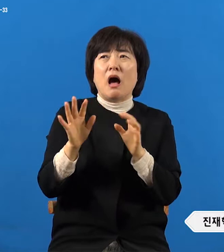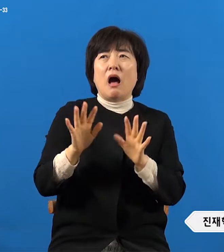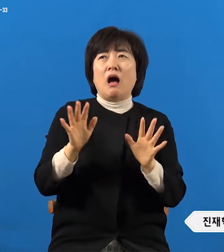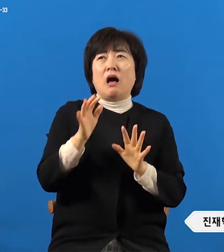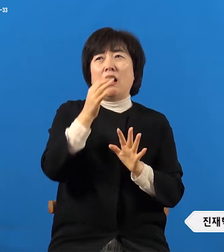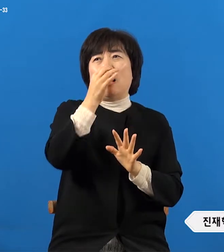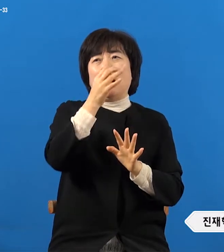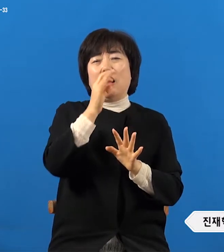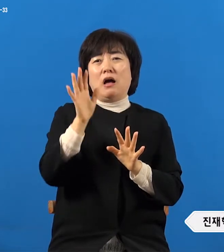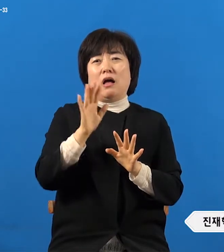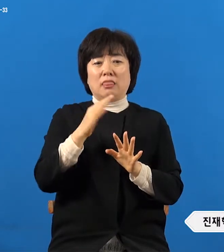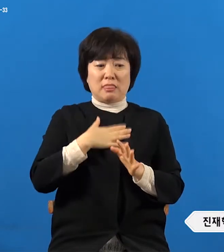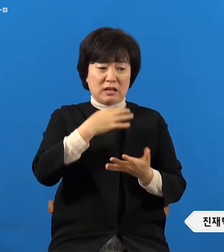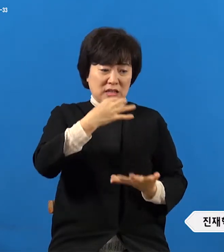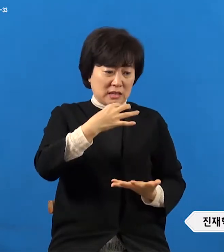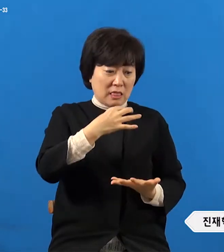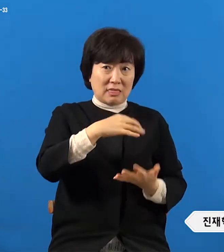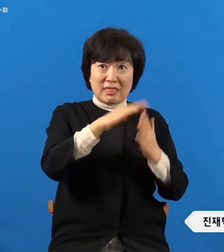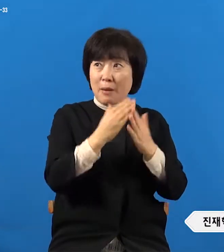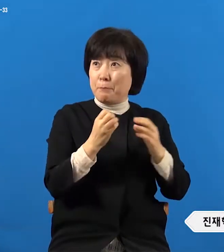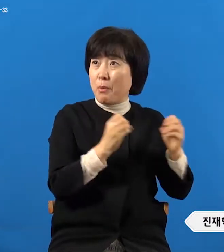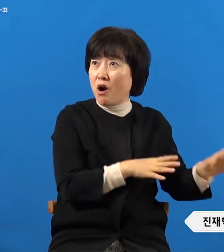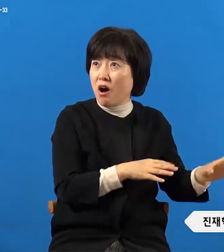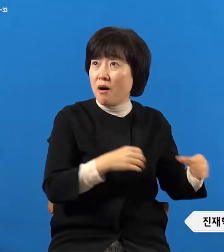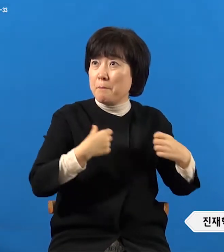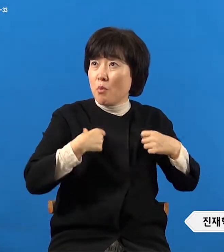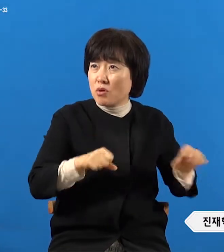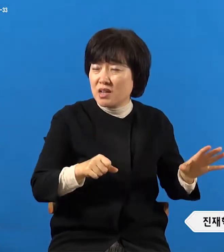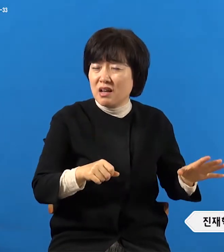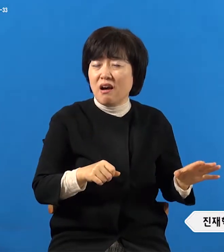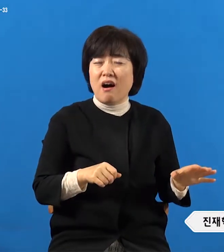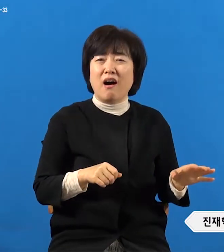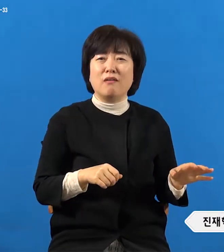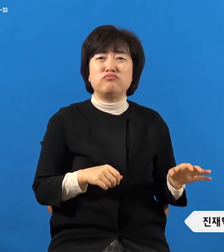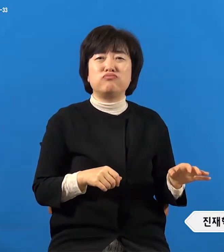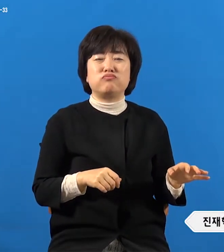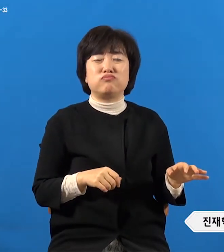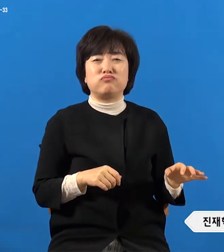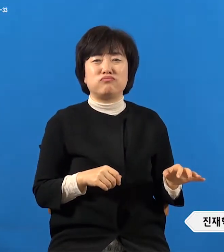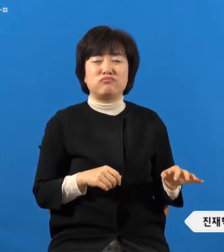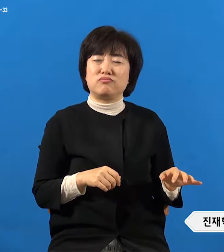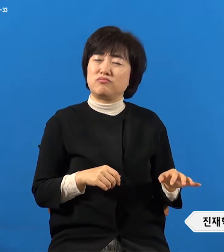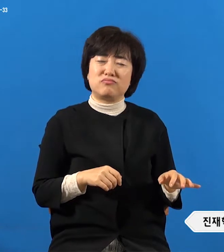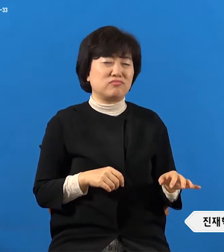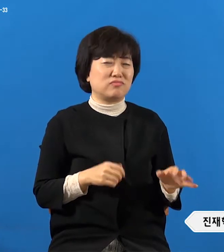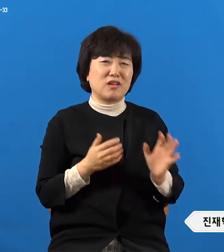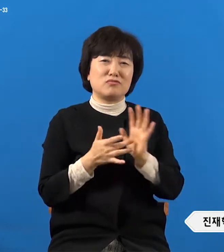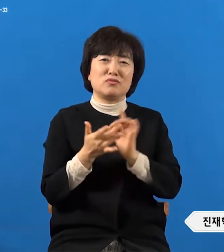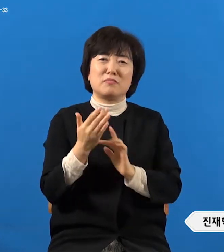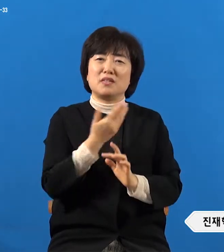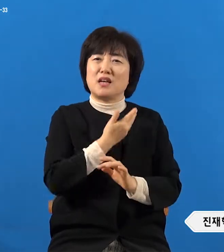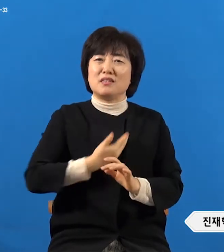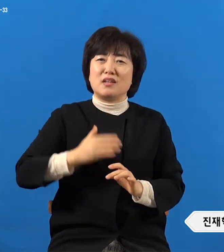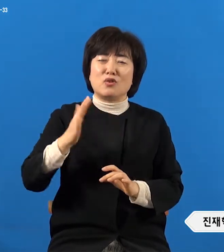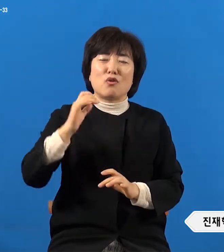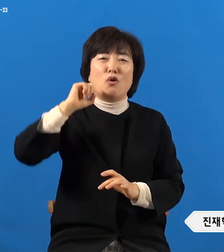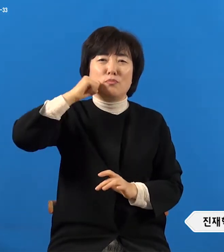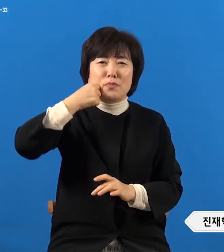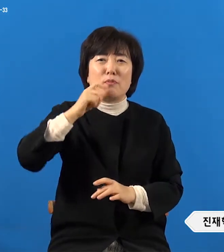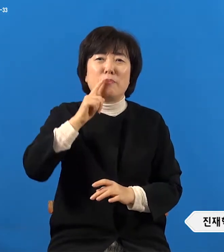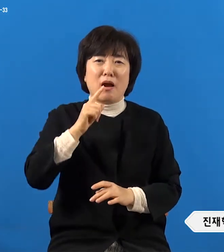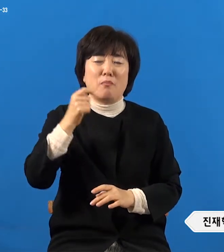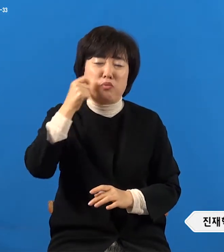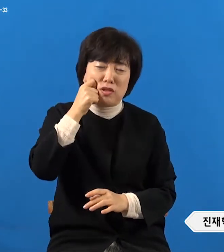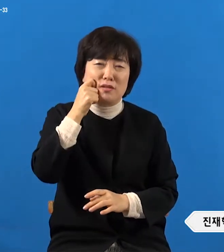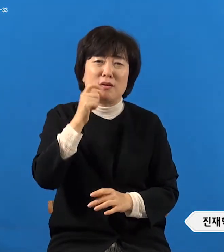힘들어합니다. 아니, 모든 소유를 버리지 아니한다면 그리스도의 제자가 되지 못한다고 말씀합니다. 이 말씀은 우리에게